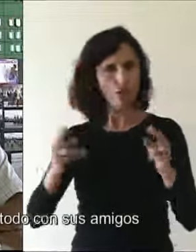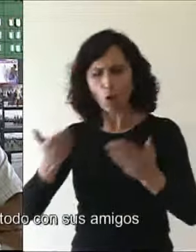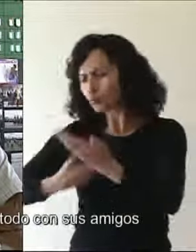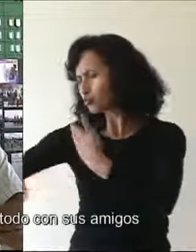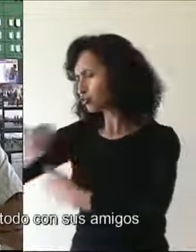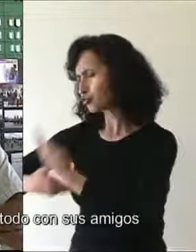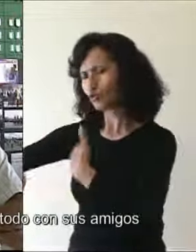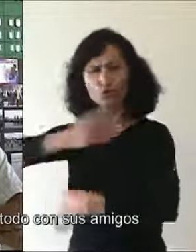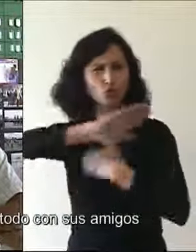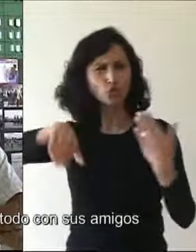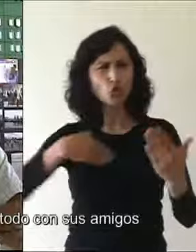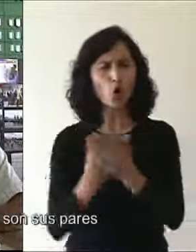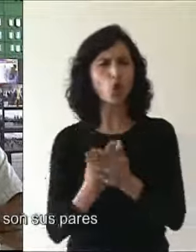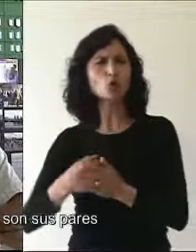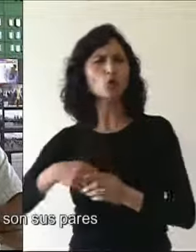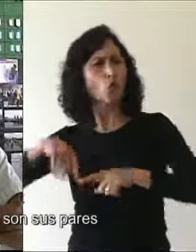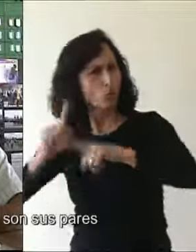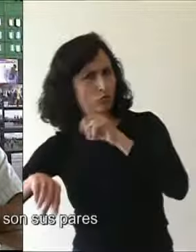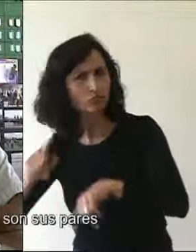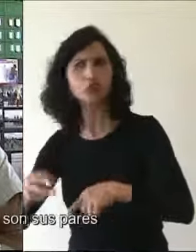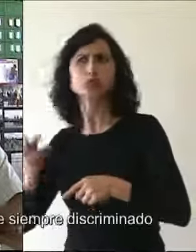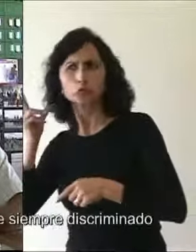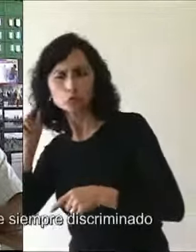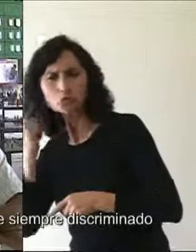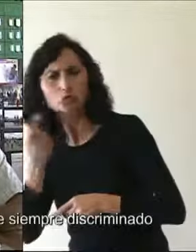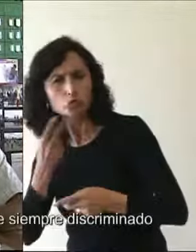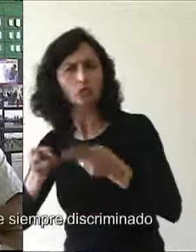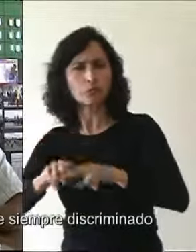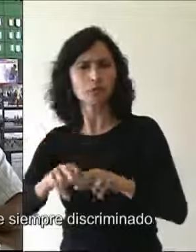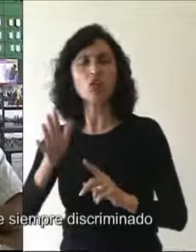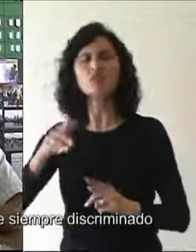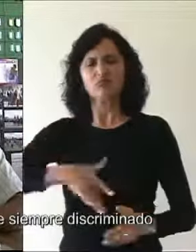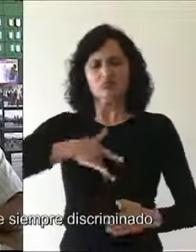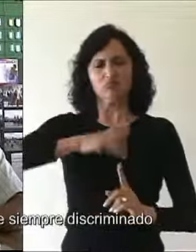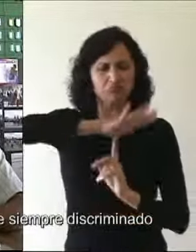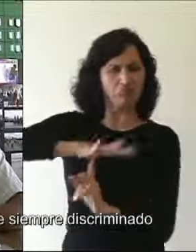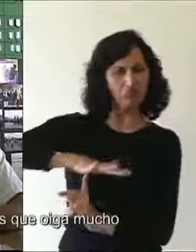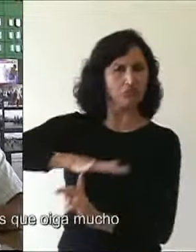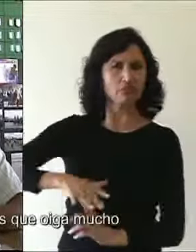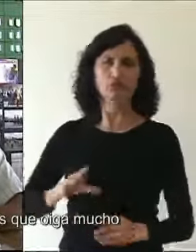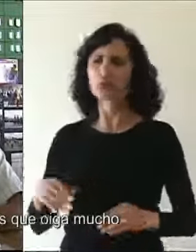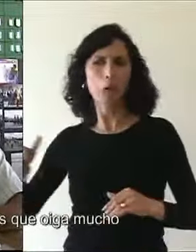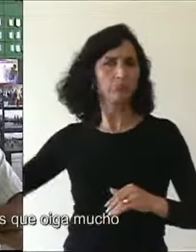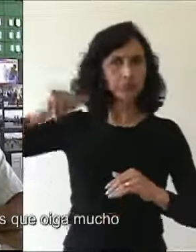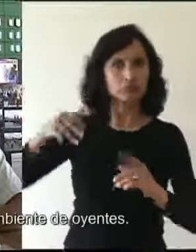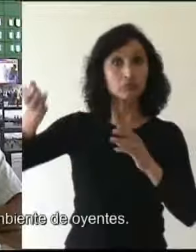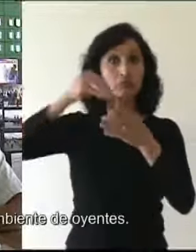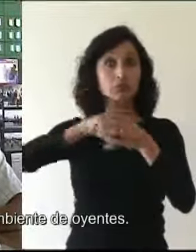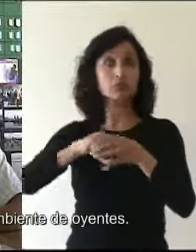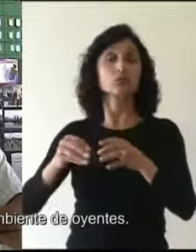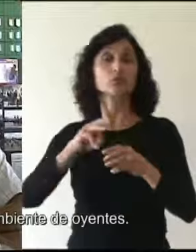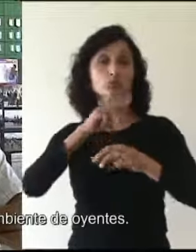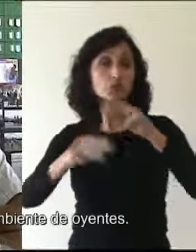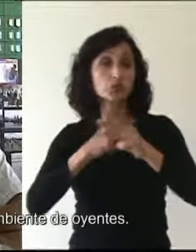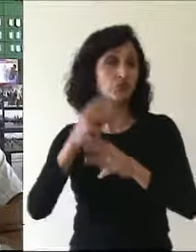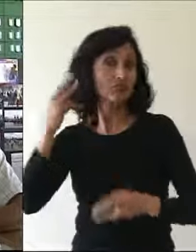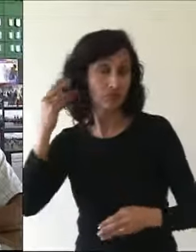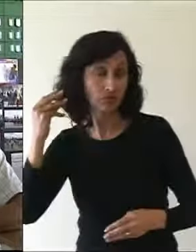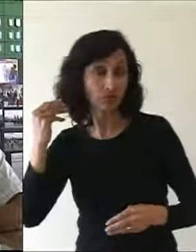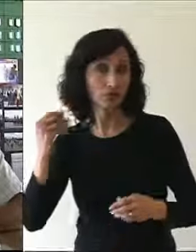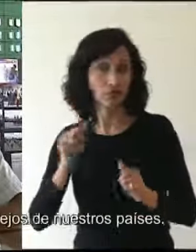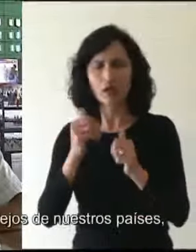humano, compartir todo con sus amigos que son sus pares y no sentir siempre discriminado, por más que oiga mucho, en un ambiente de